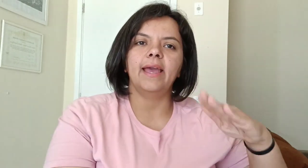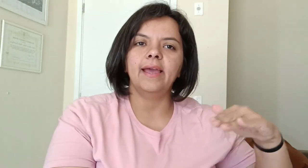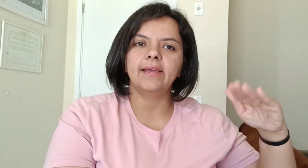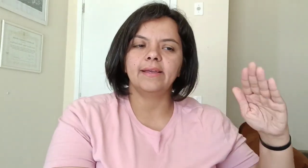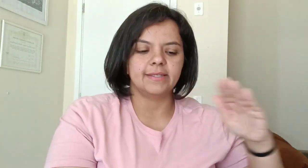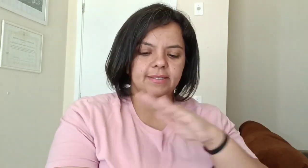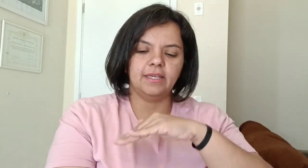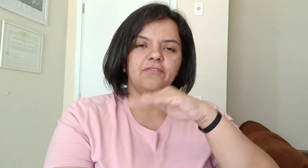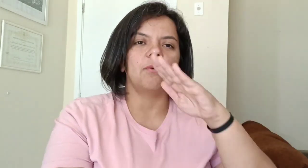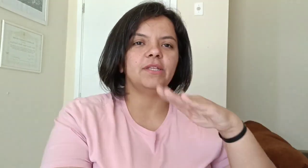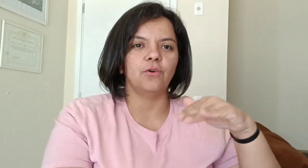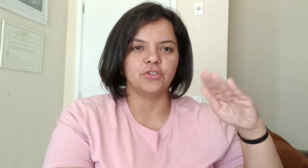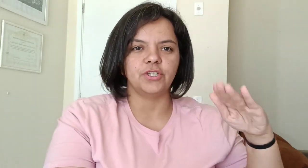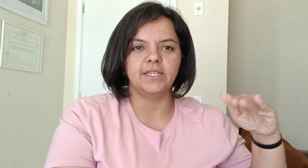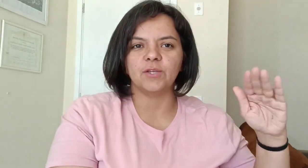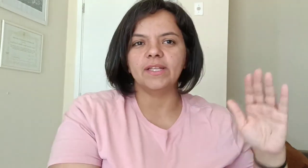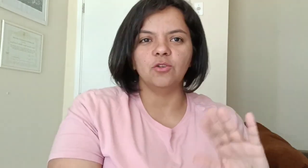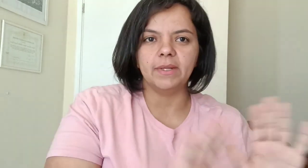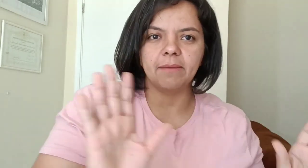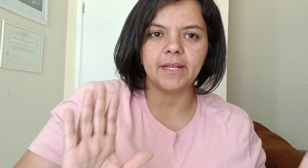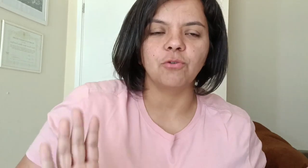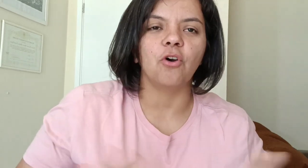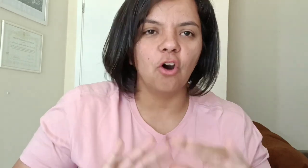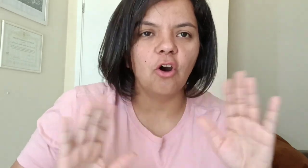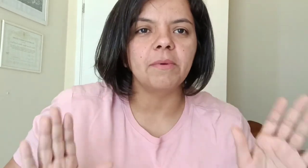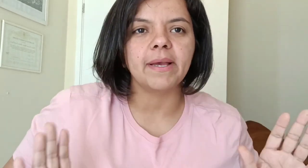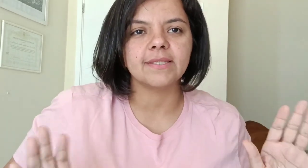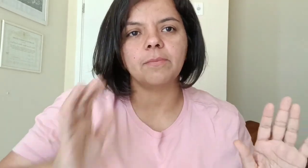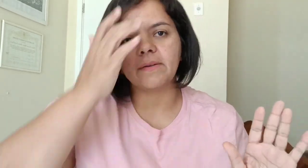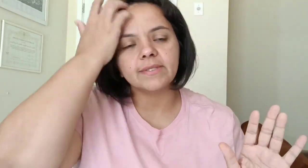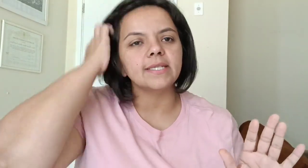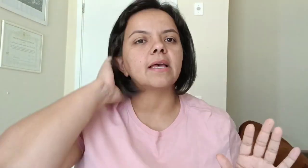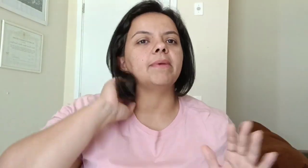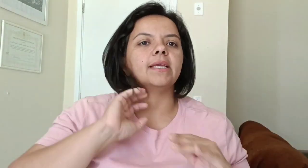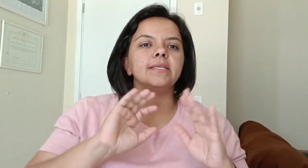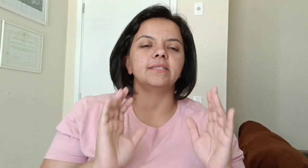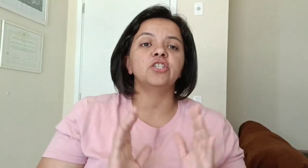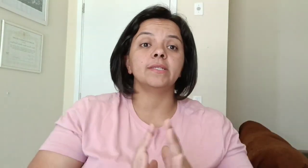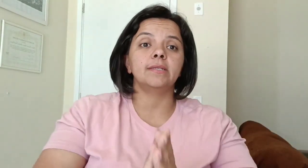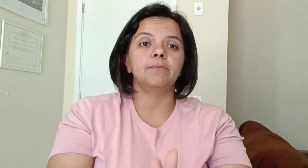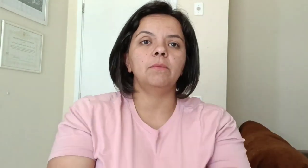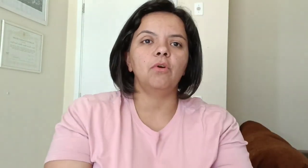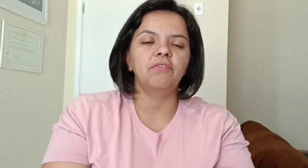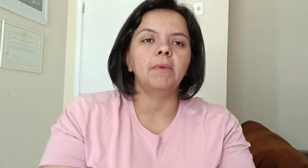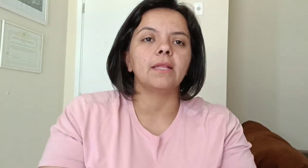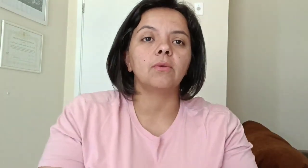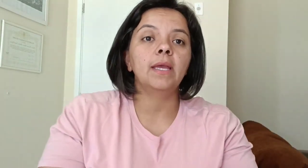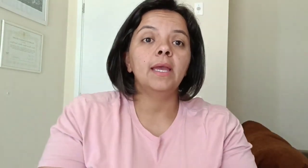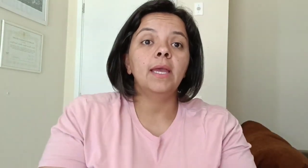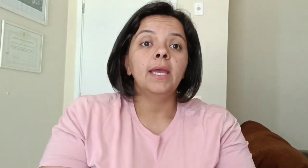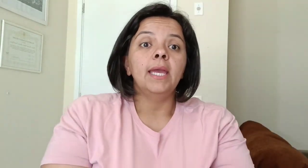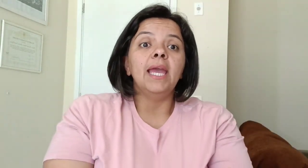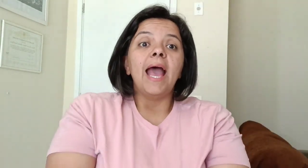né? Assim, em forma de ondinhas, que eu ainda não me lembrei o nome, mas só para vocês saberem que existe esse tipo de movimento.